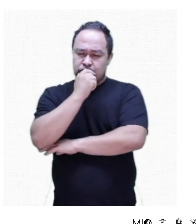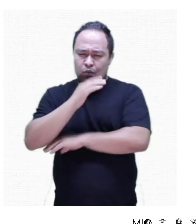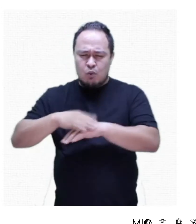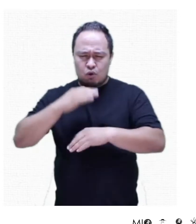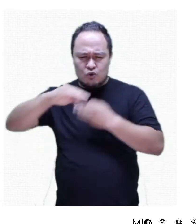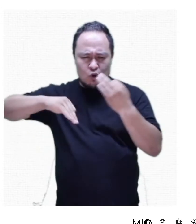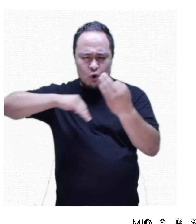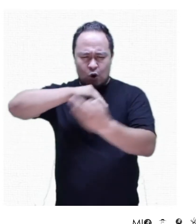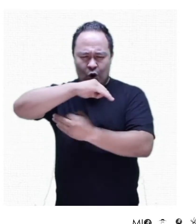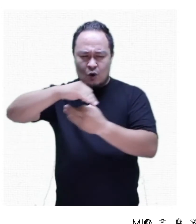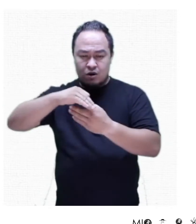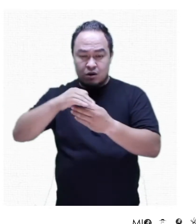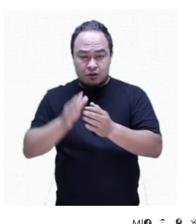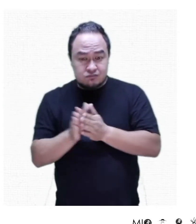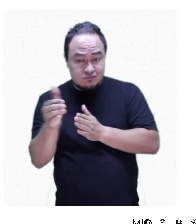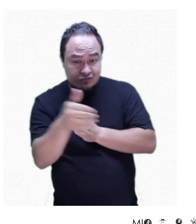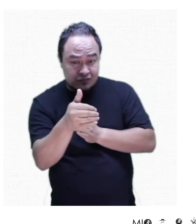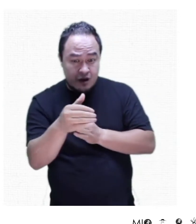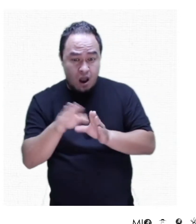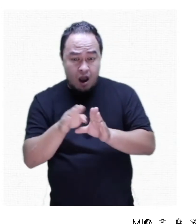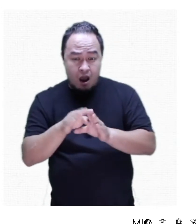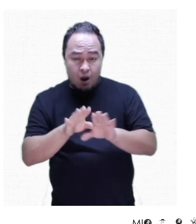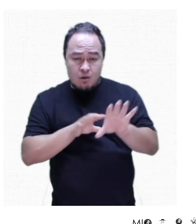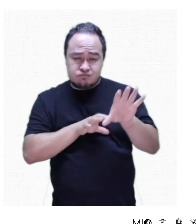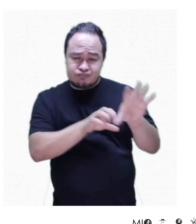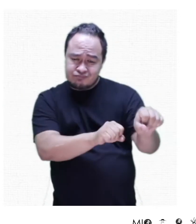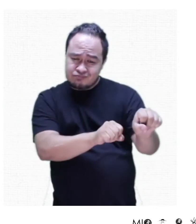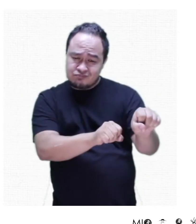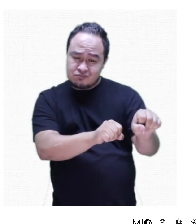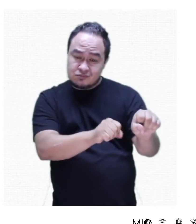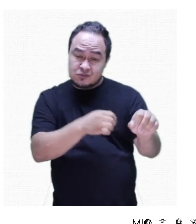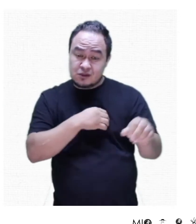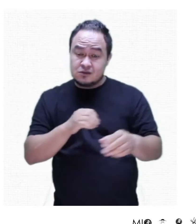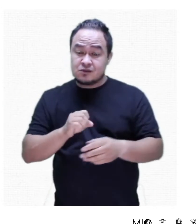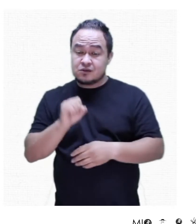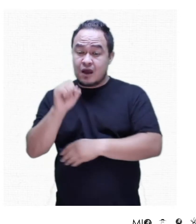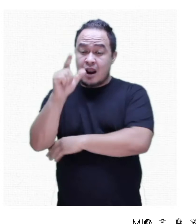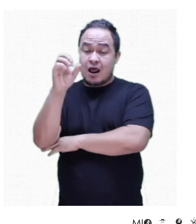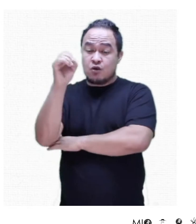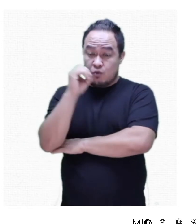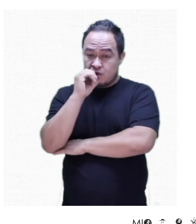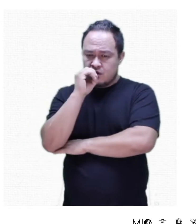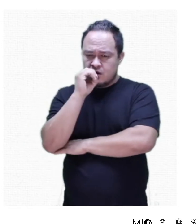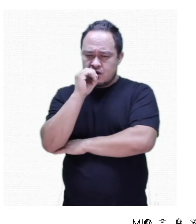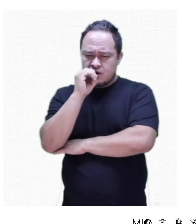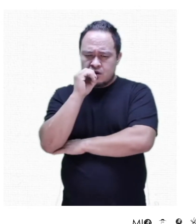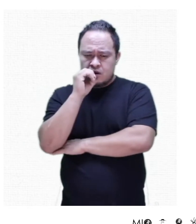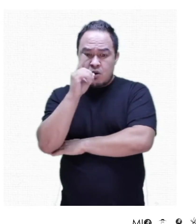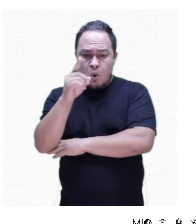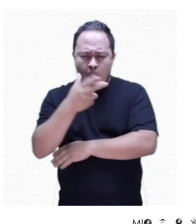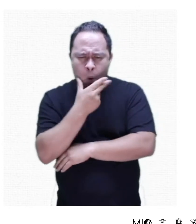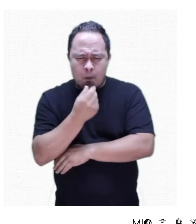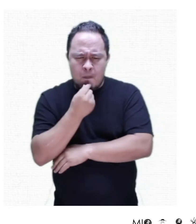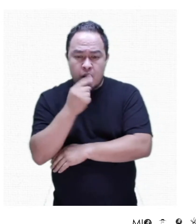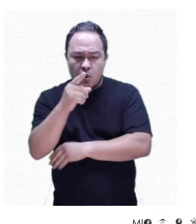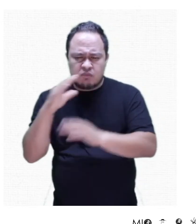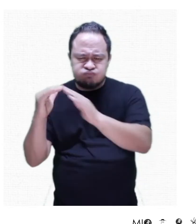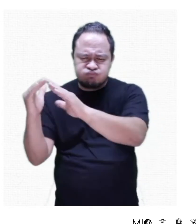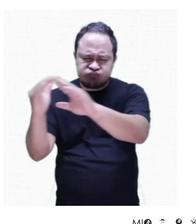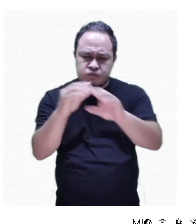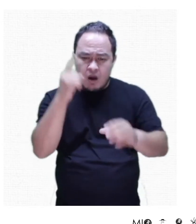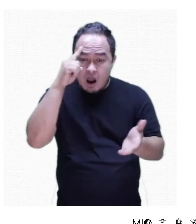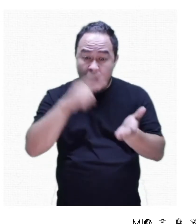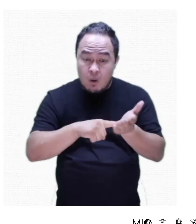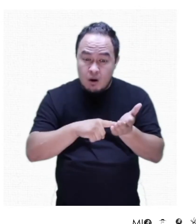momento. «Por todos lados, seco, agreste y salado. Y encima los hombres